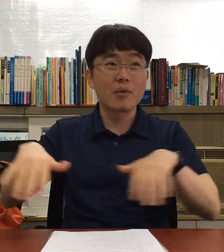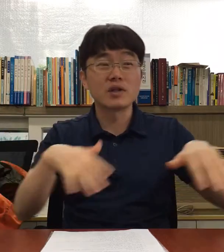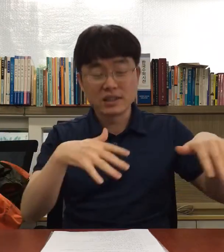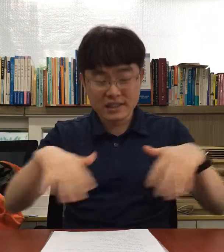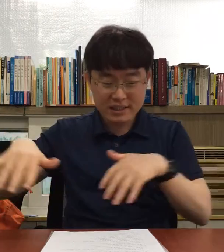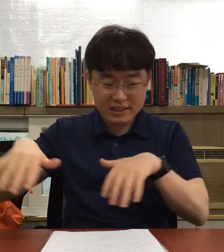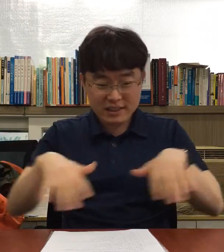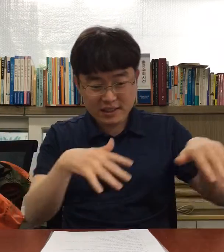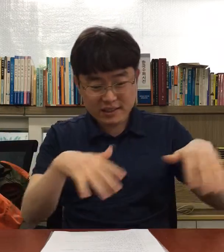버들